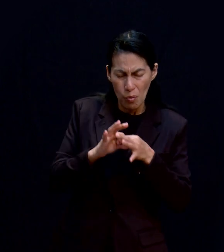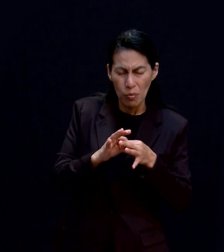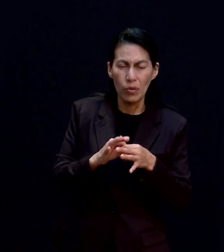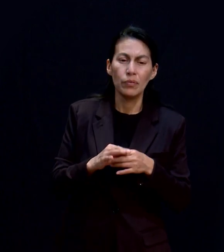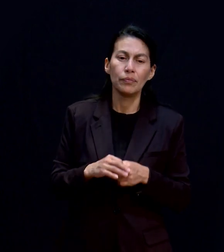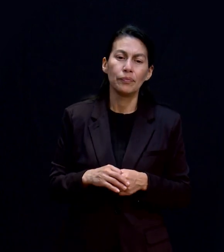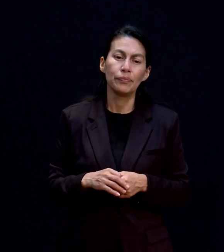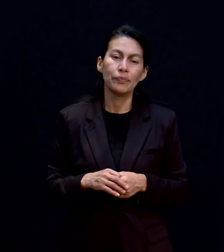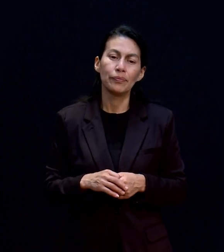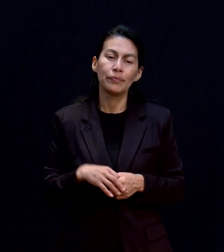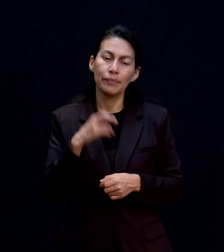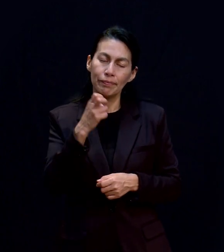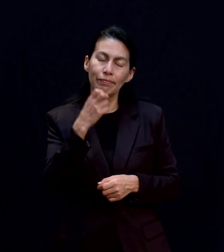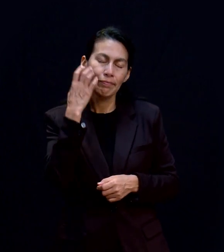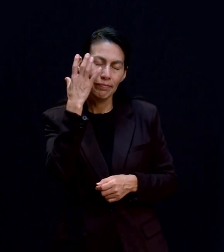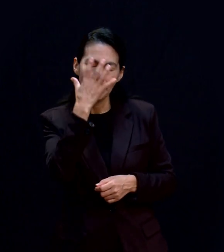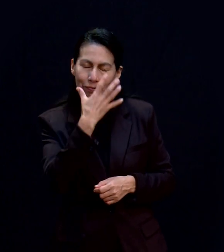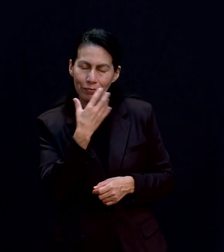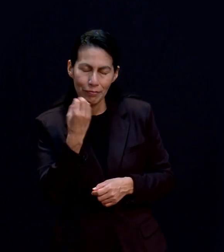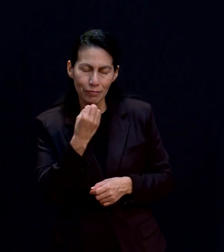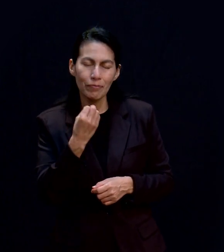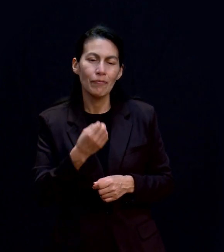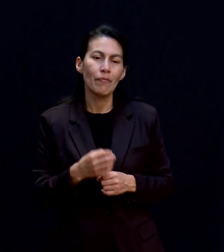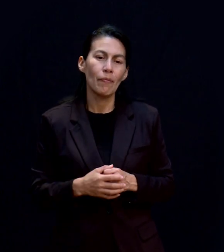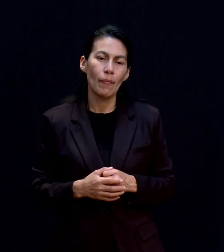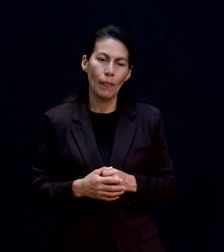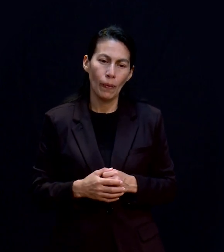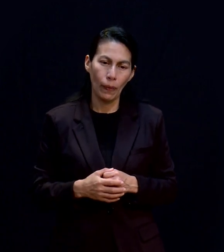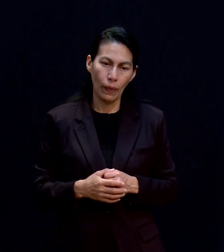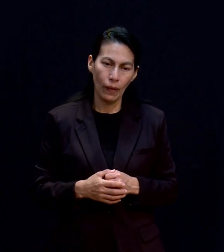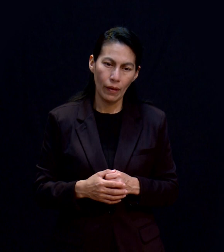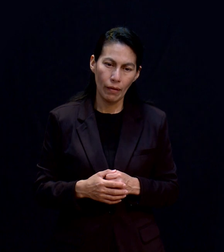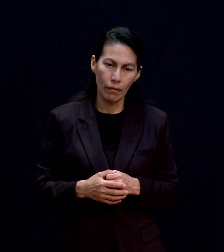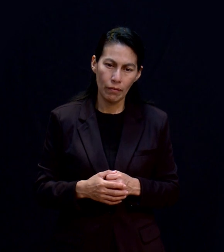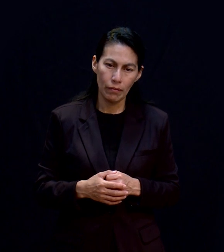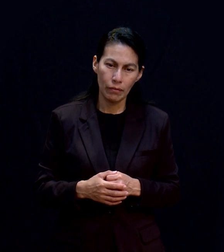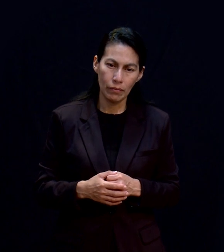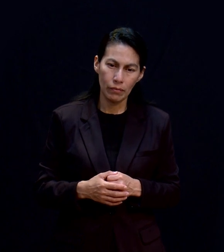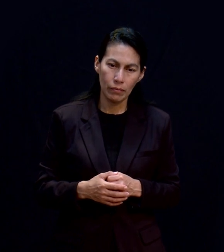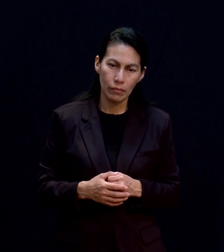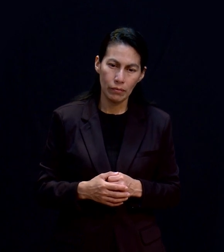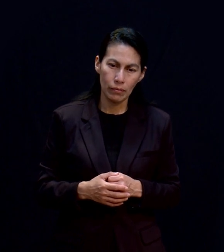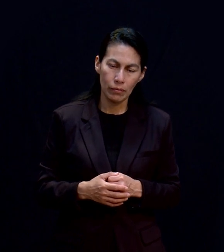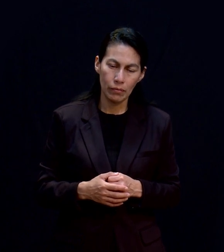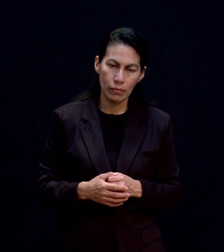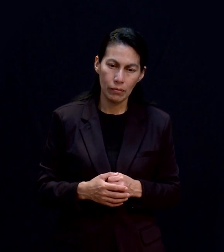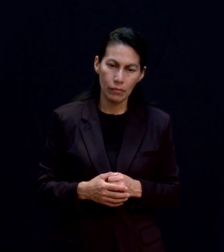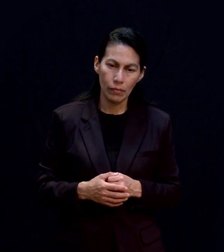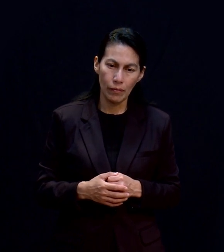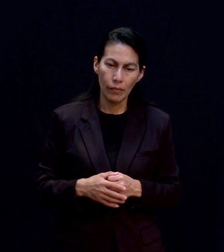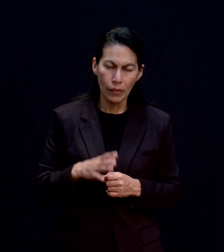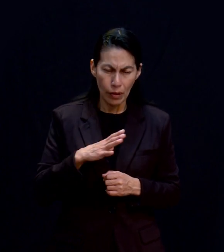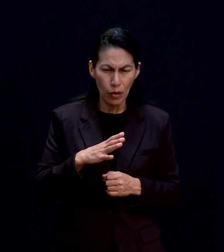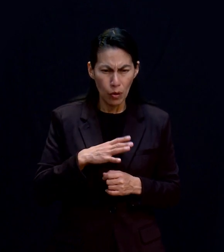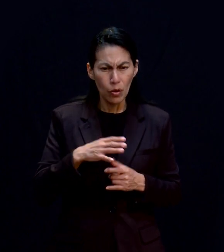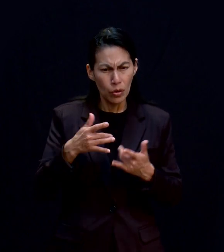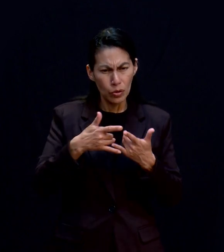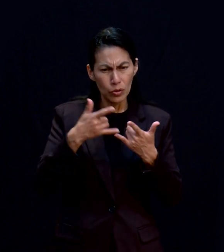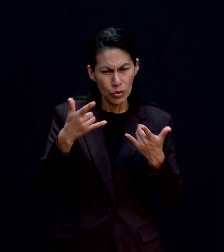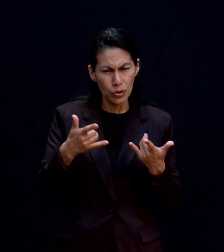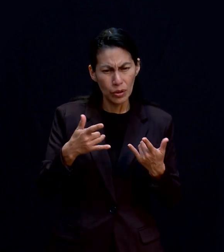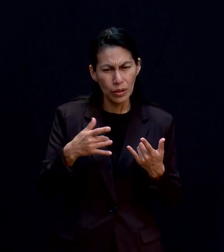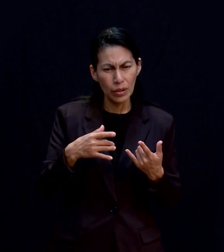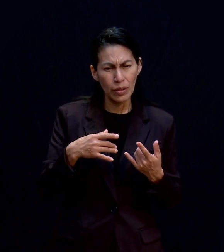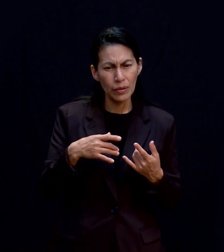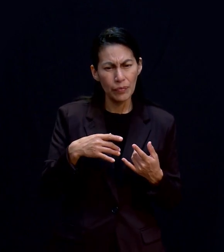grupo etcétera es algo la verdad muy bonito muy bonito que se experimenta y por cierto ahí hay un par